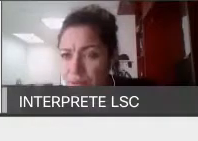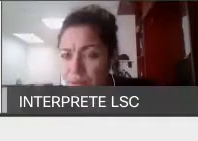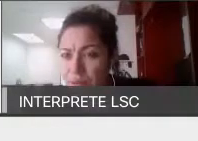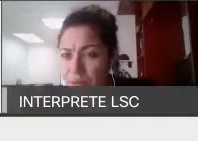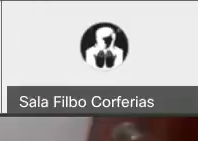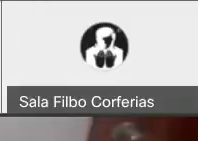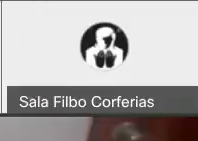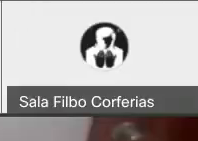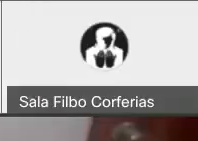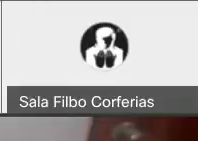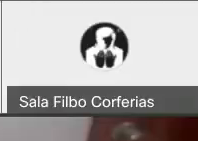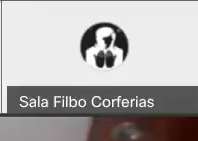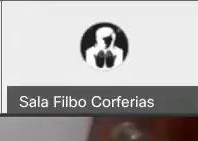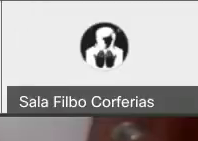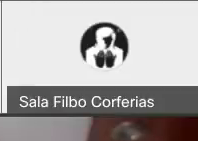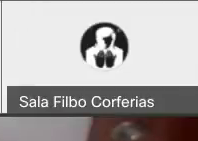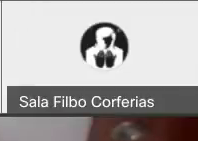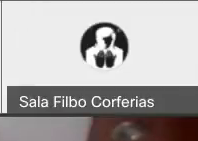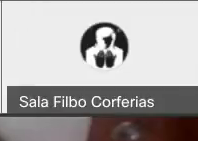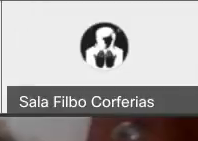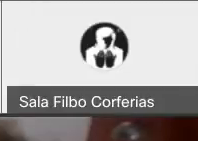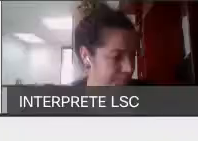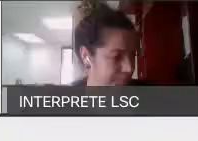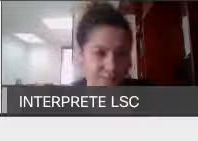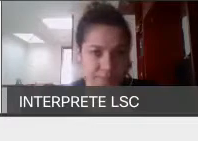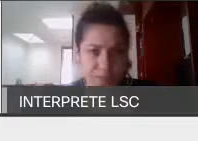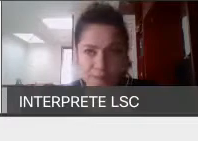Es que Edith no se ha conectado todavía. Sí, aún no.